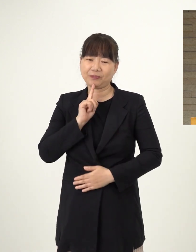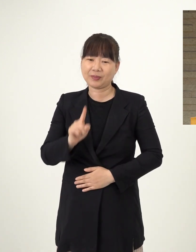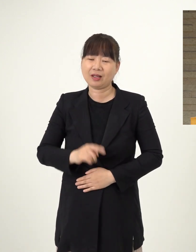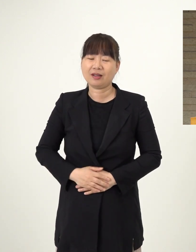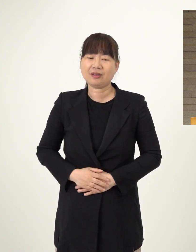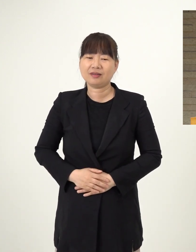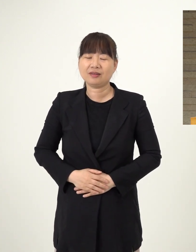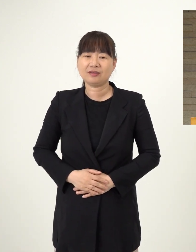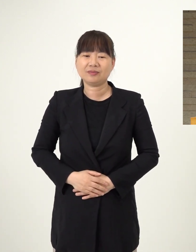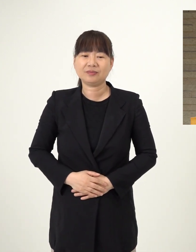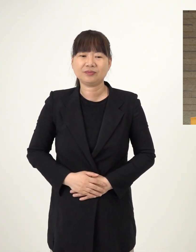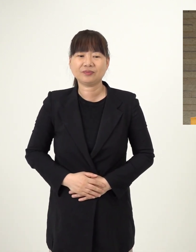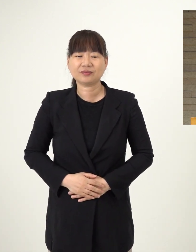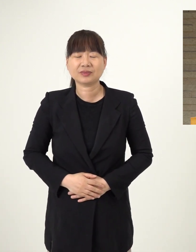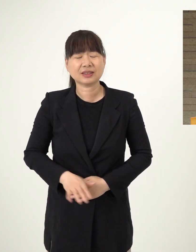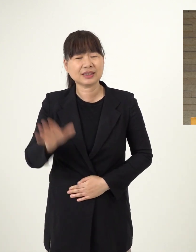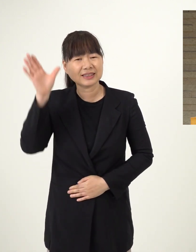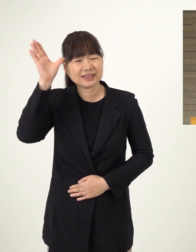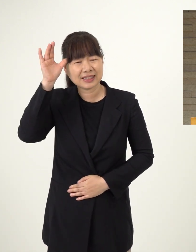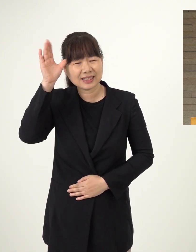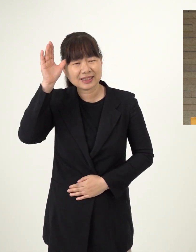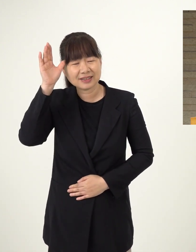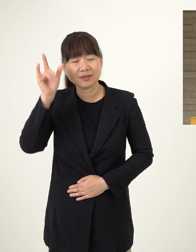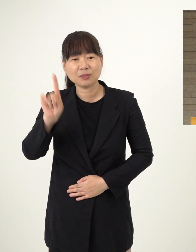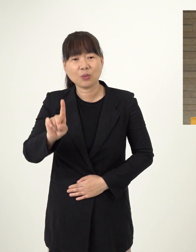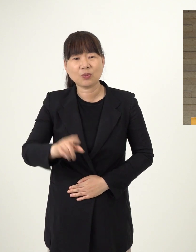만물보다. 개는